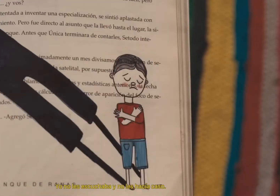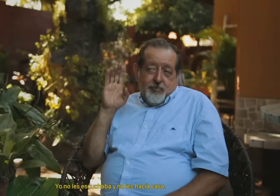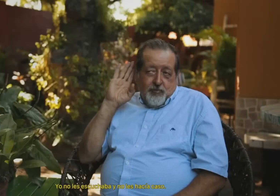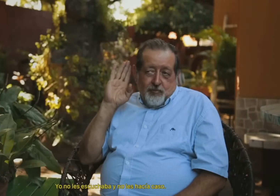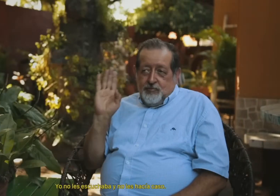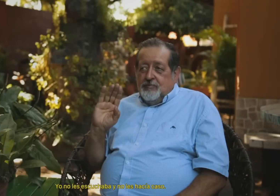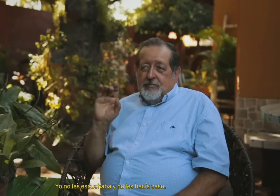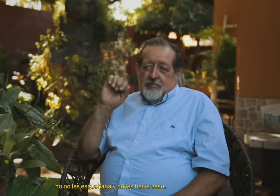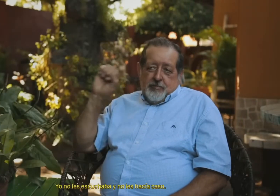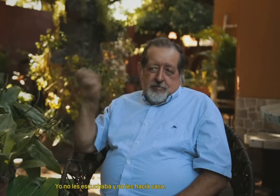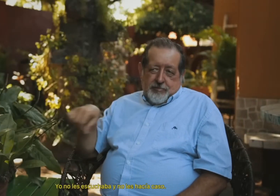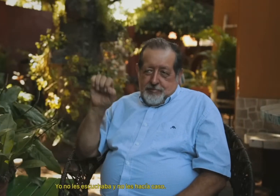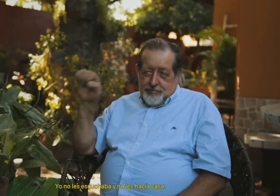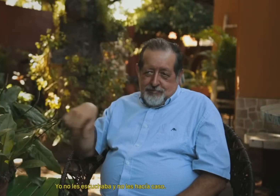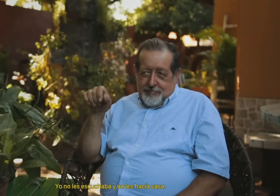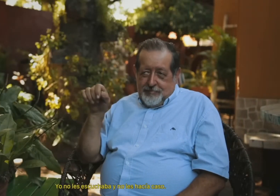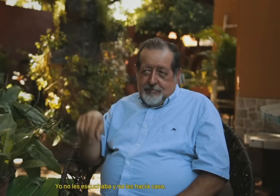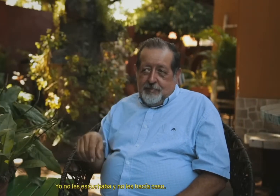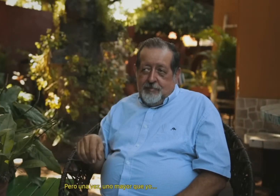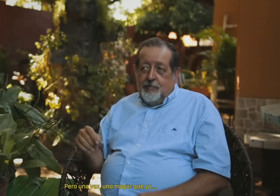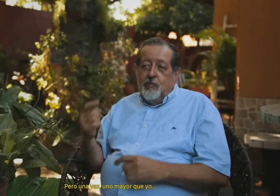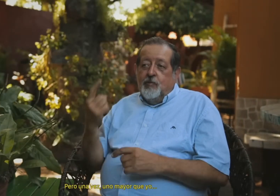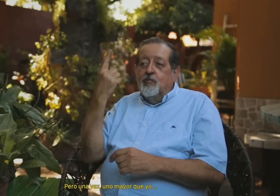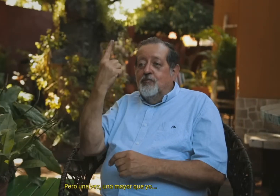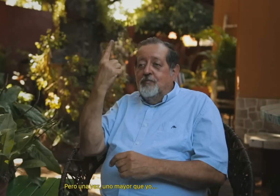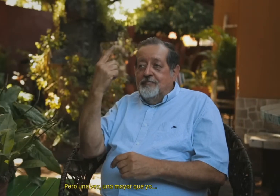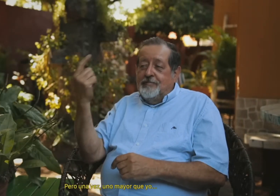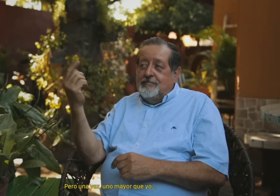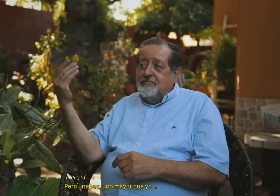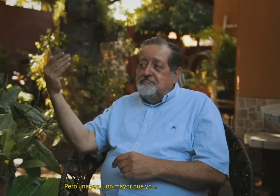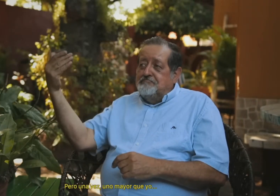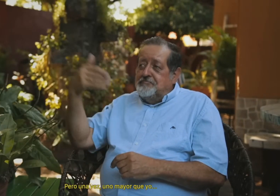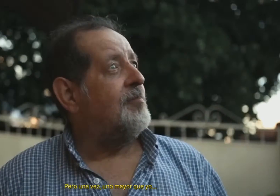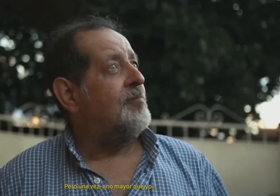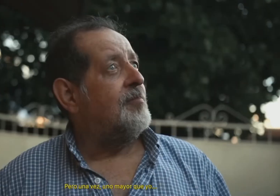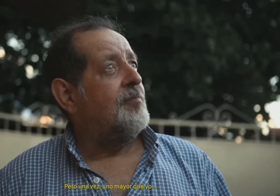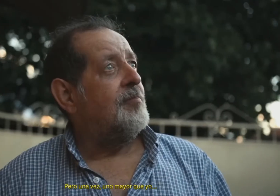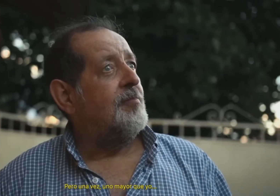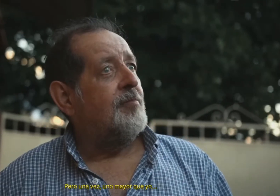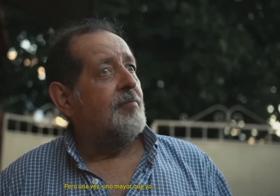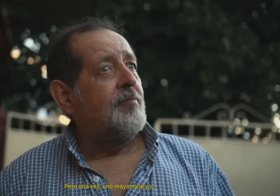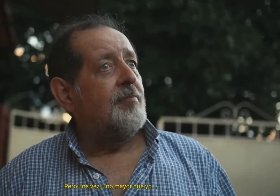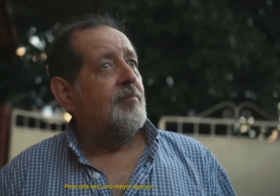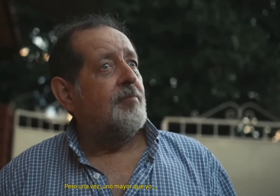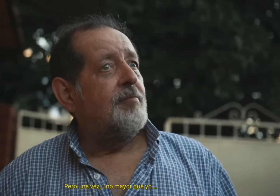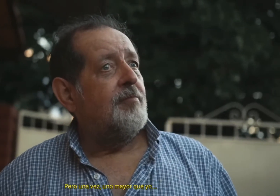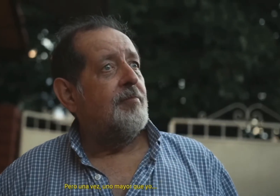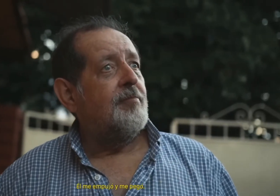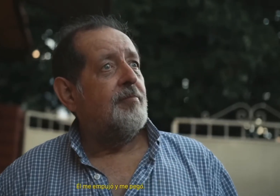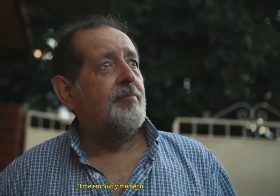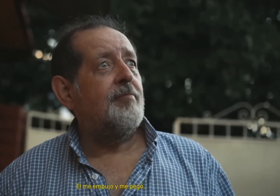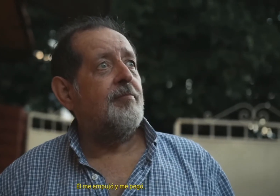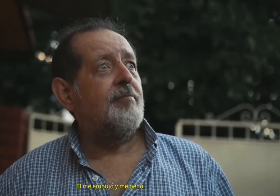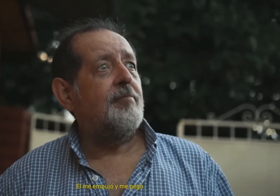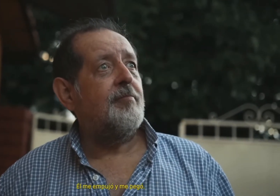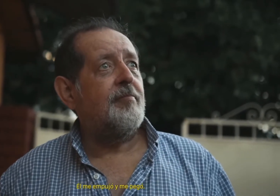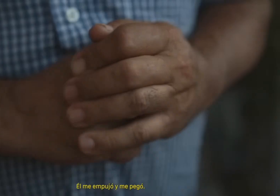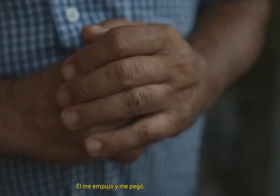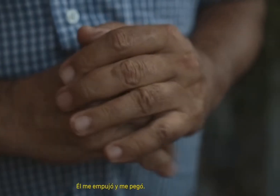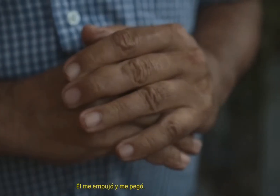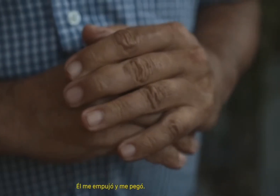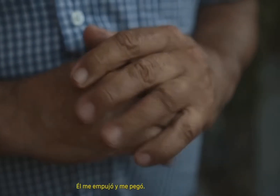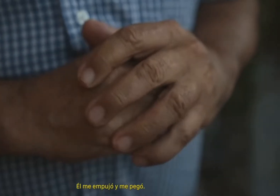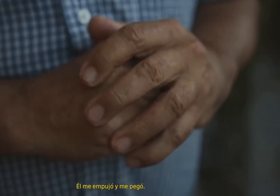les escuchaba y no les hacía caso. Pero una vez uno mayor cayó. Él me empujó y